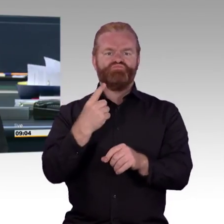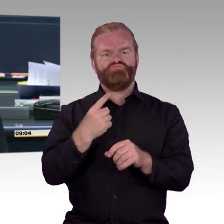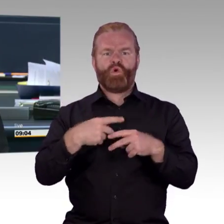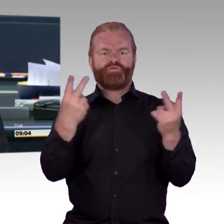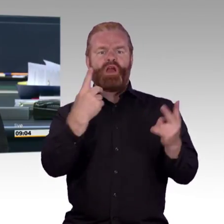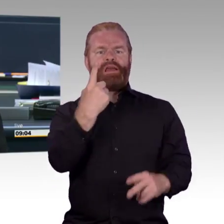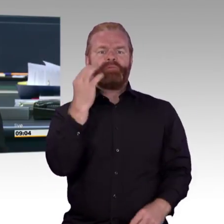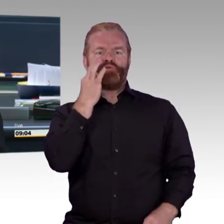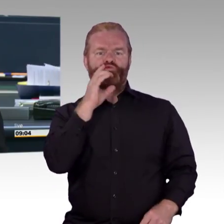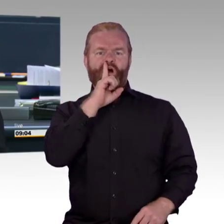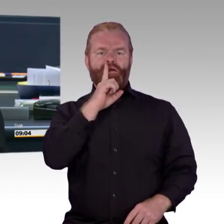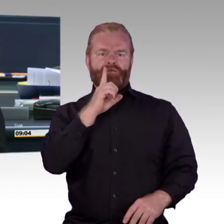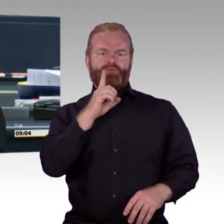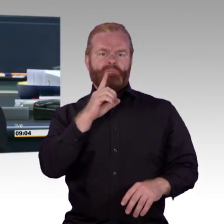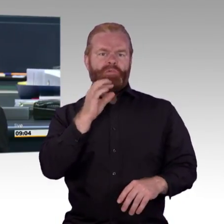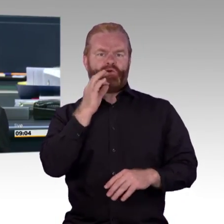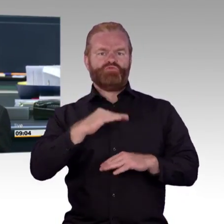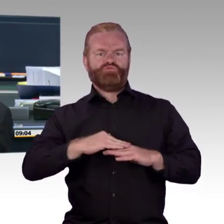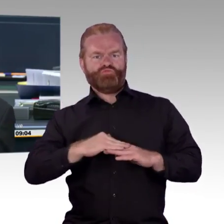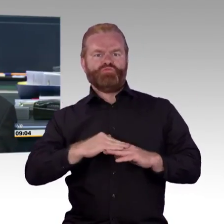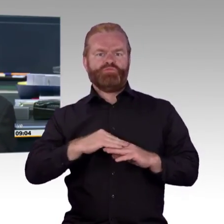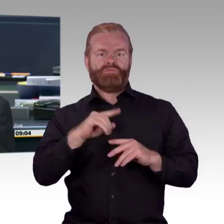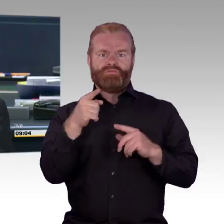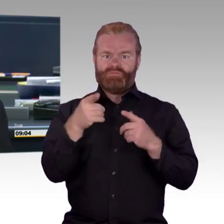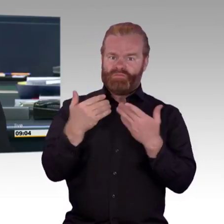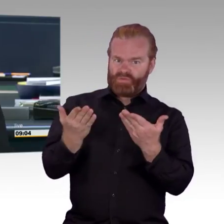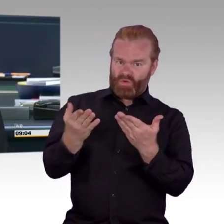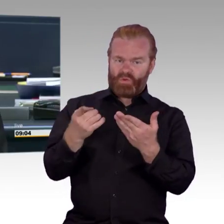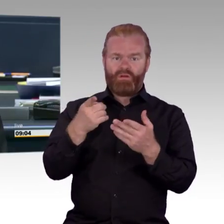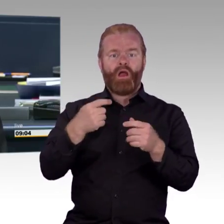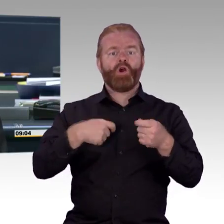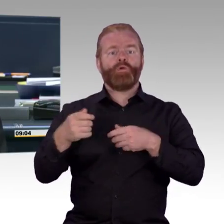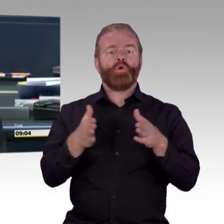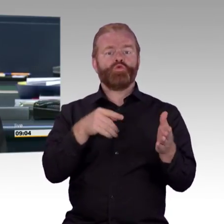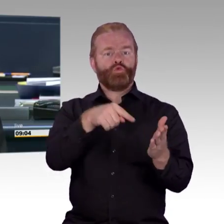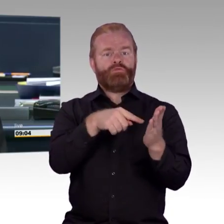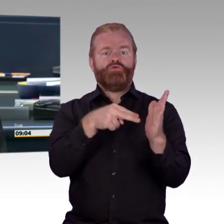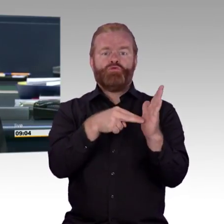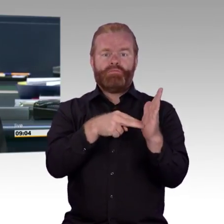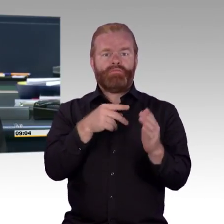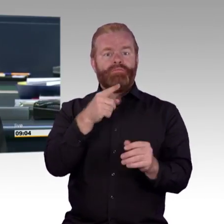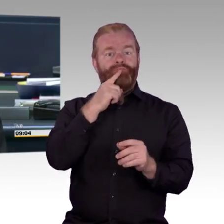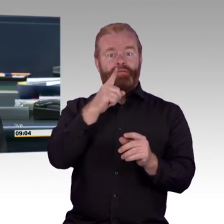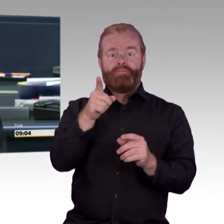das Wort erteilt wurde, über seine Redezeit frei verfügen darf. Er ist auf Wortbeiträge beschränkt.